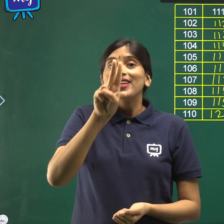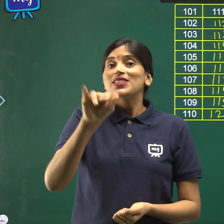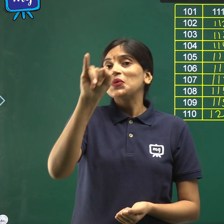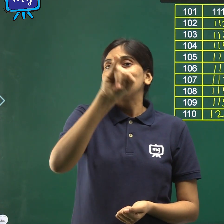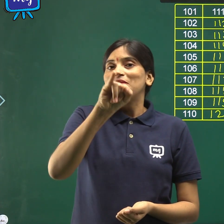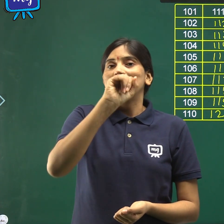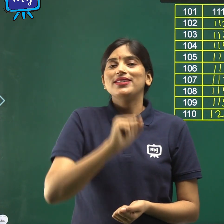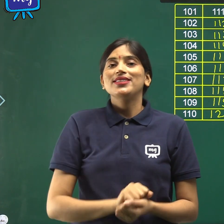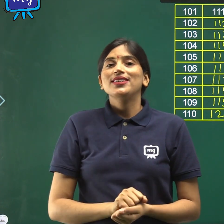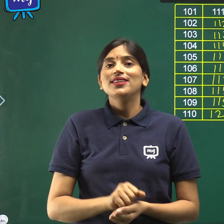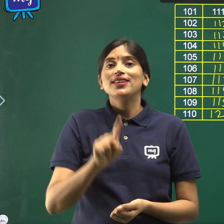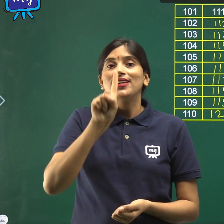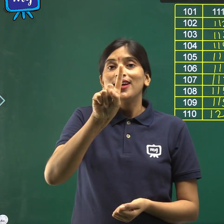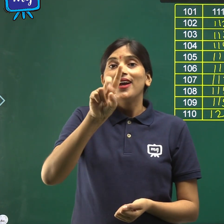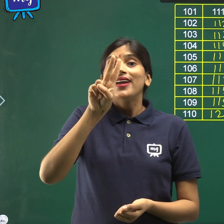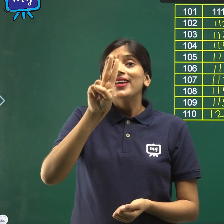126,